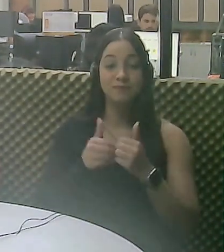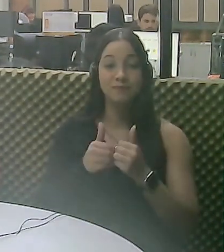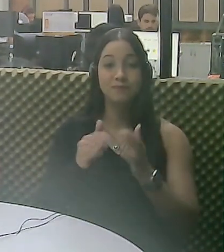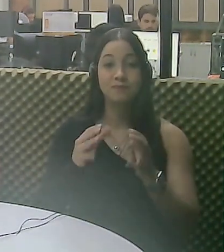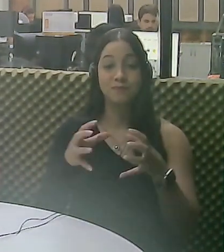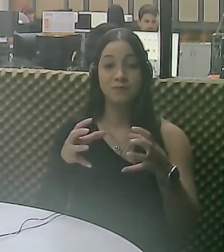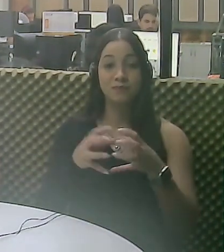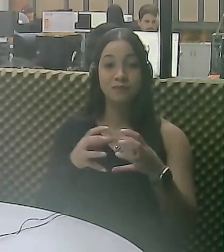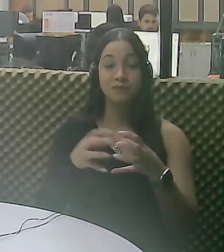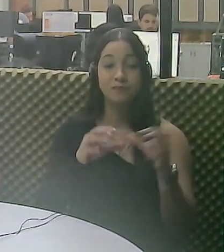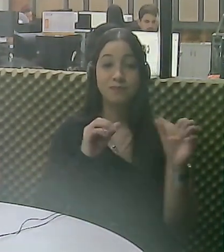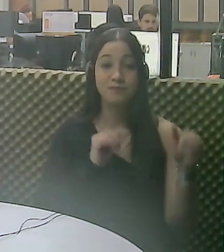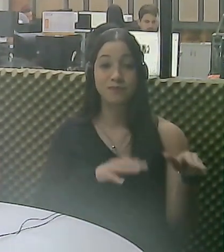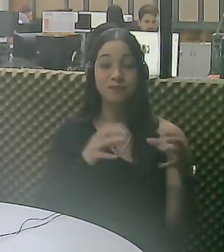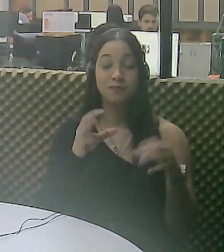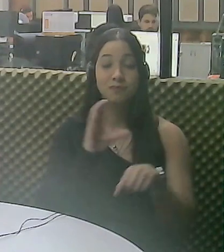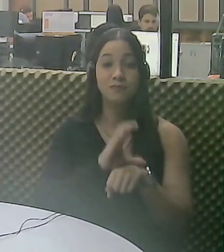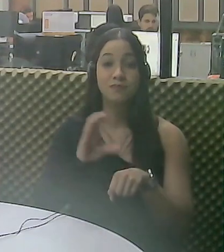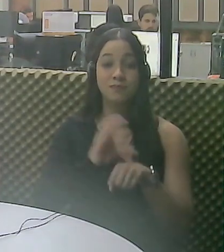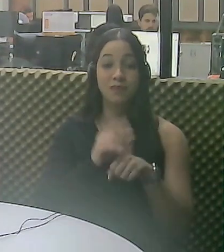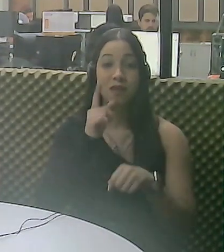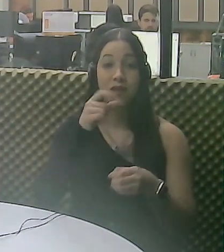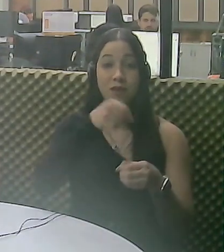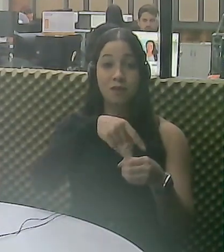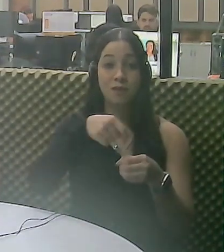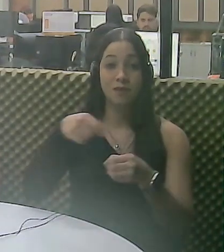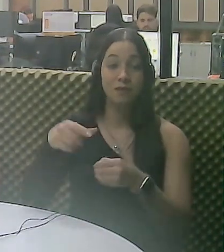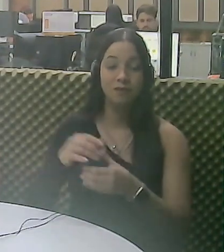para a turma de setembro do curso de aquaponia.